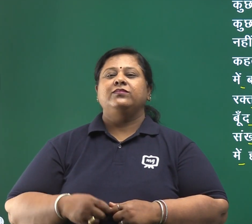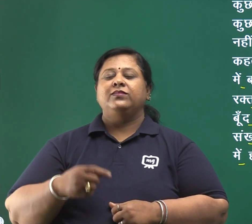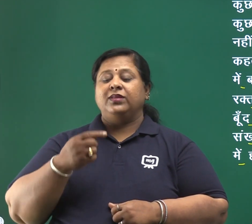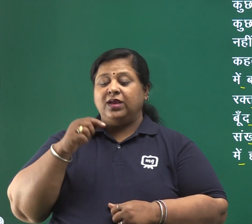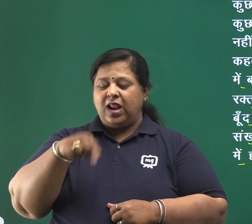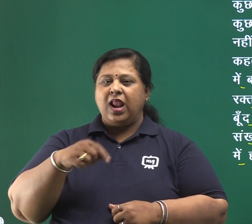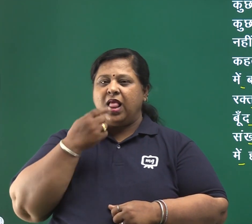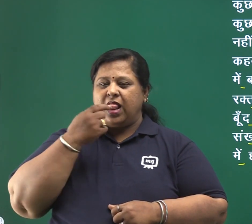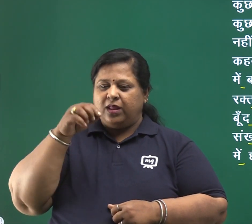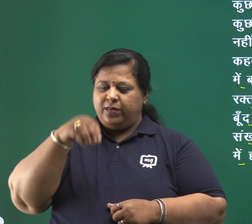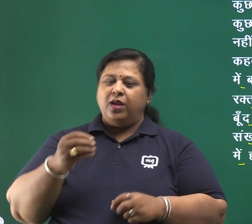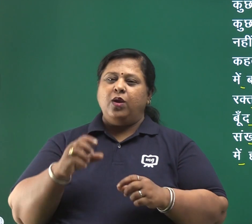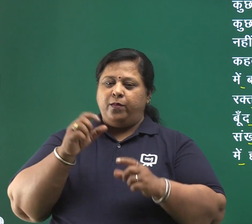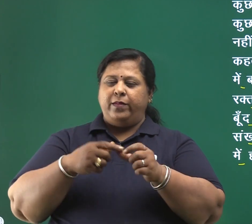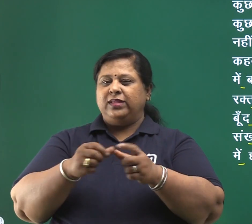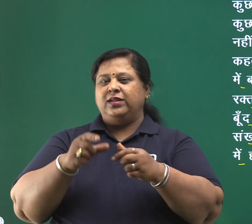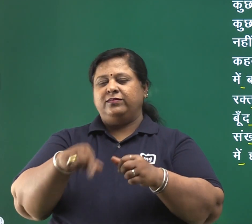रक्त में उपस्थित